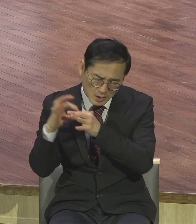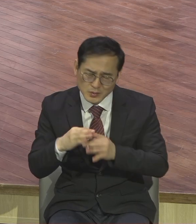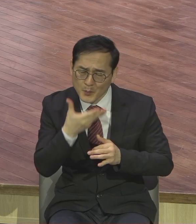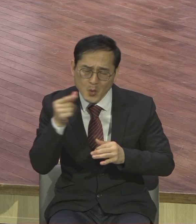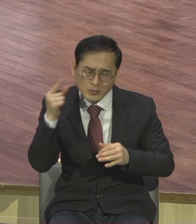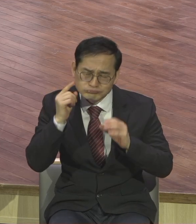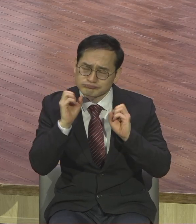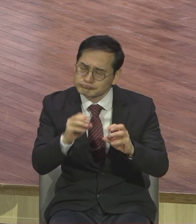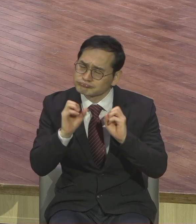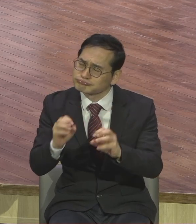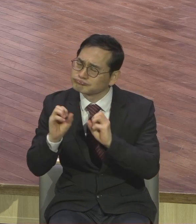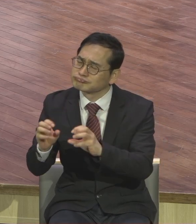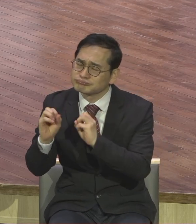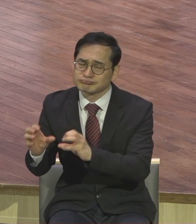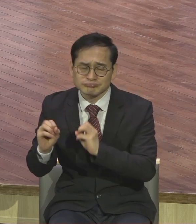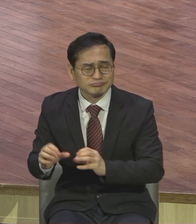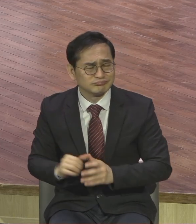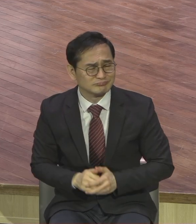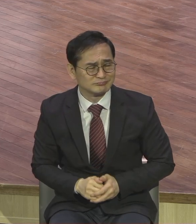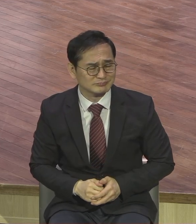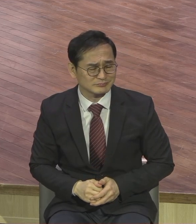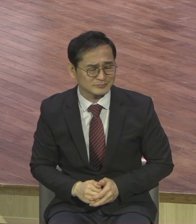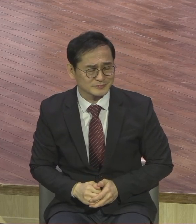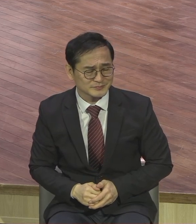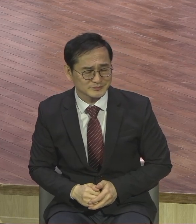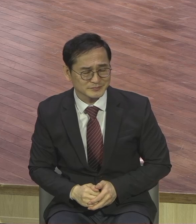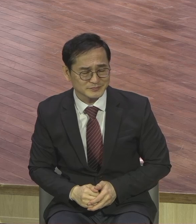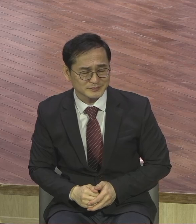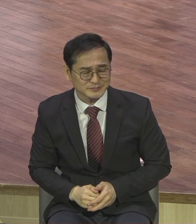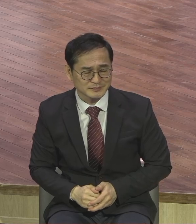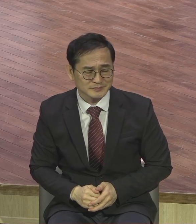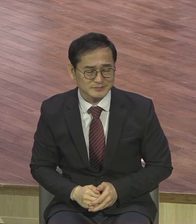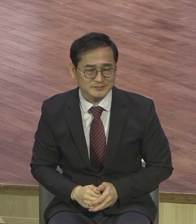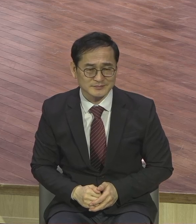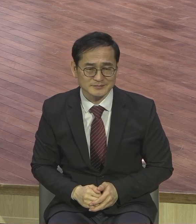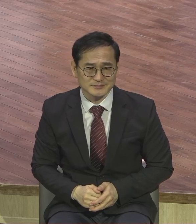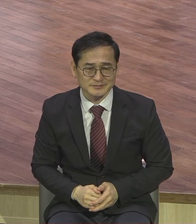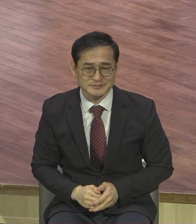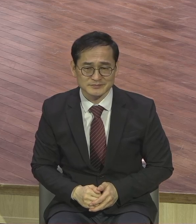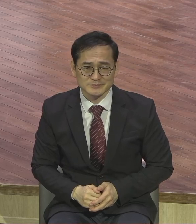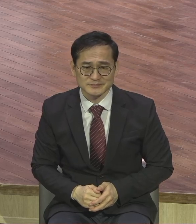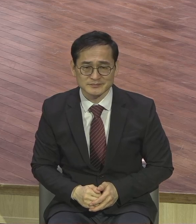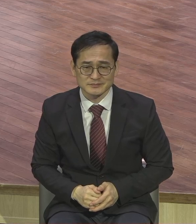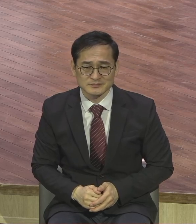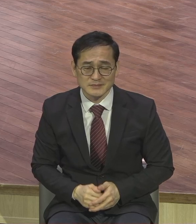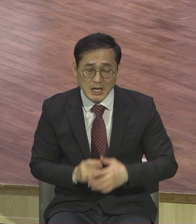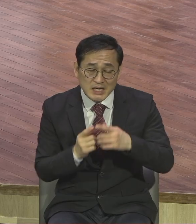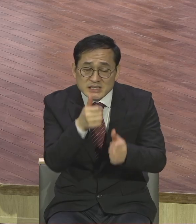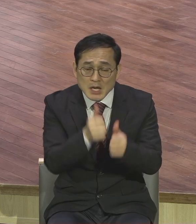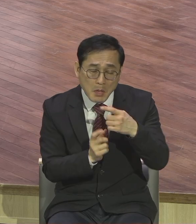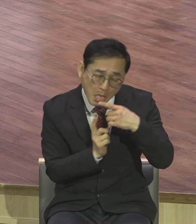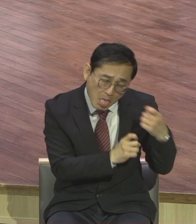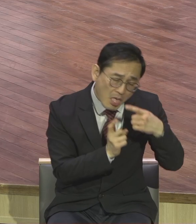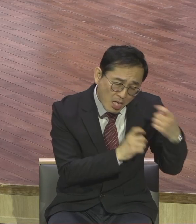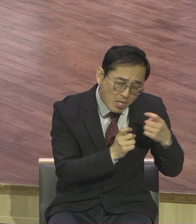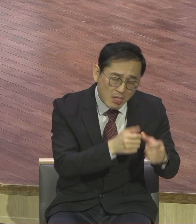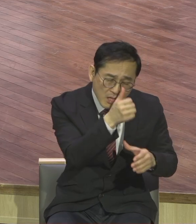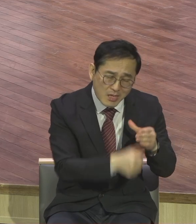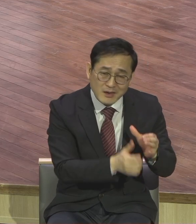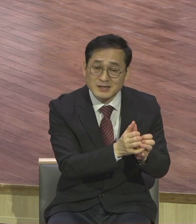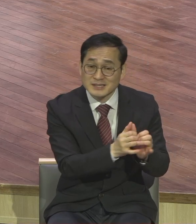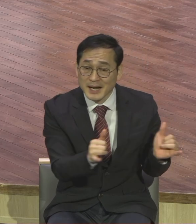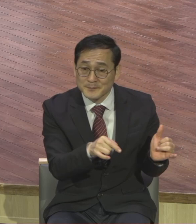돈 몇 푼 가지고 시험 드는 사람들이 무슨 은혜를 받고 무슨 보좌의 축복 누리겠어요. 그까지 그거 가지고.